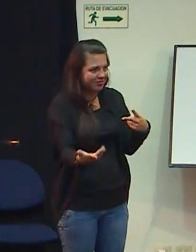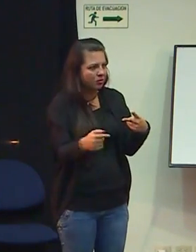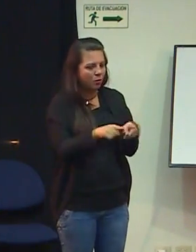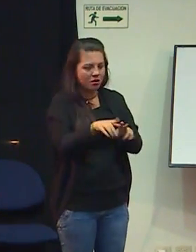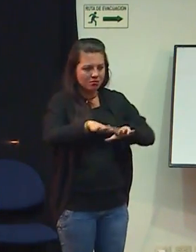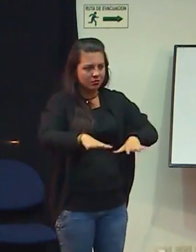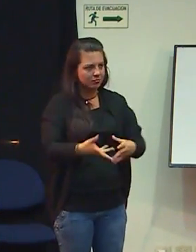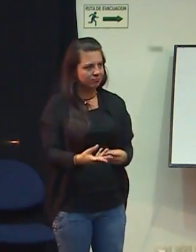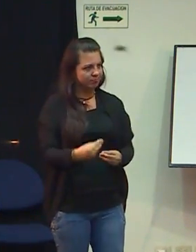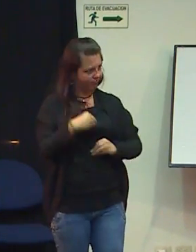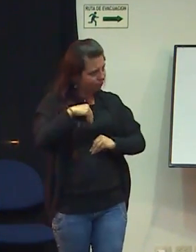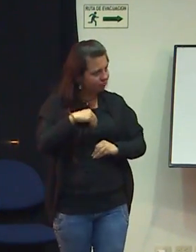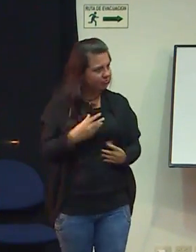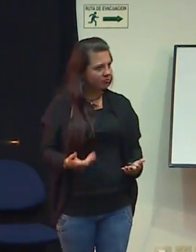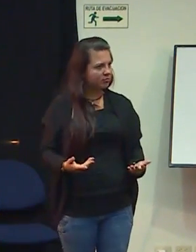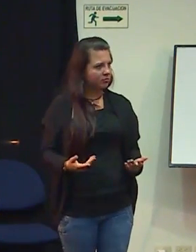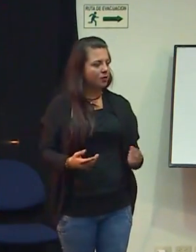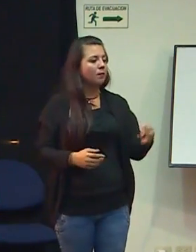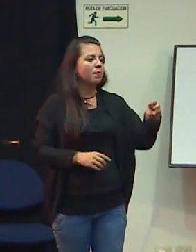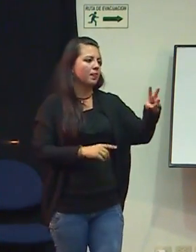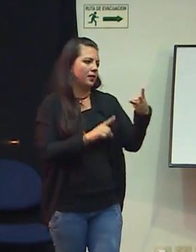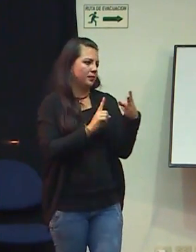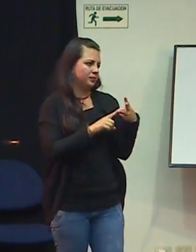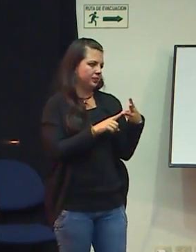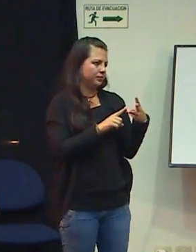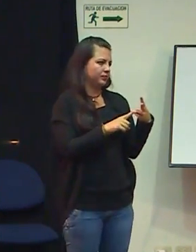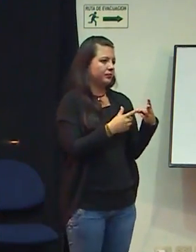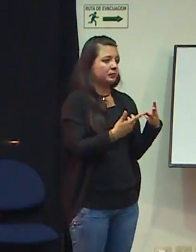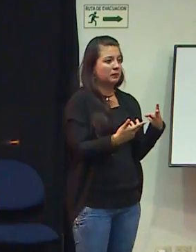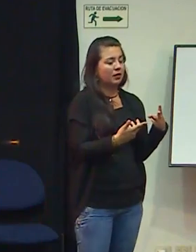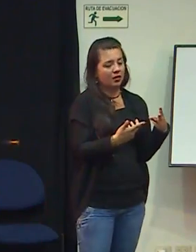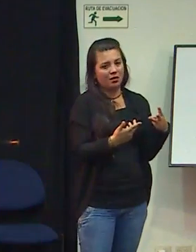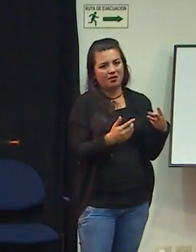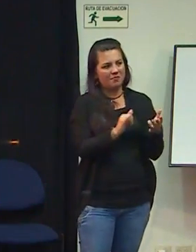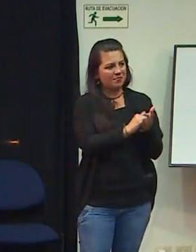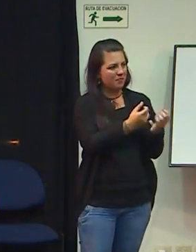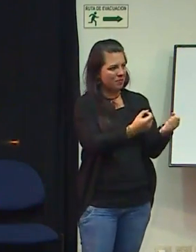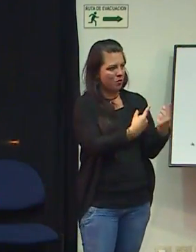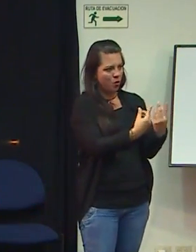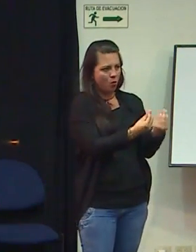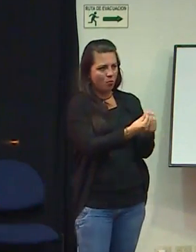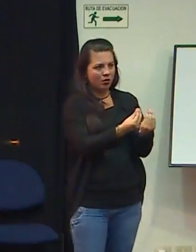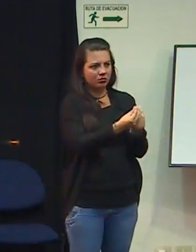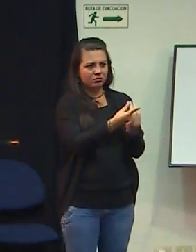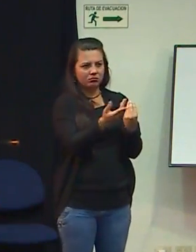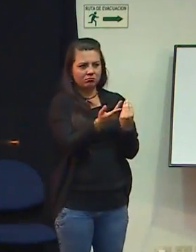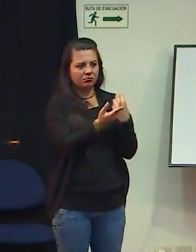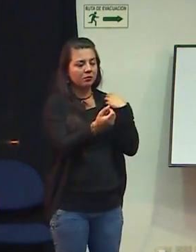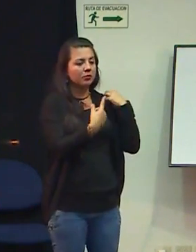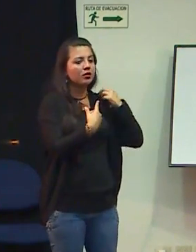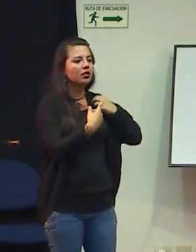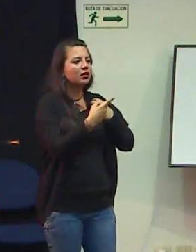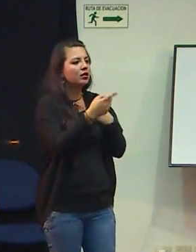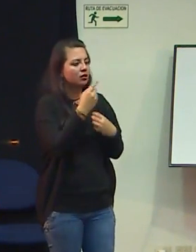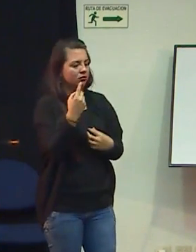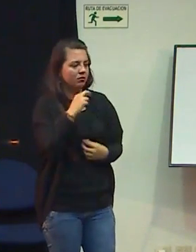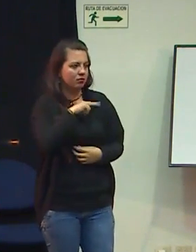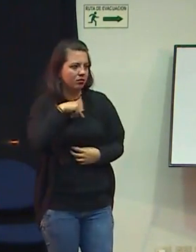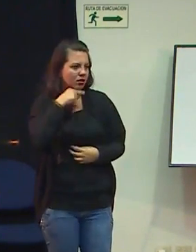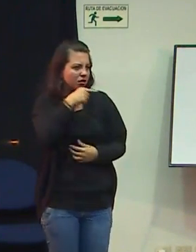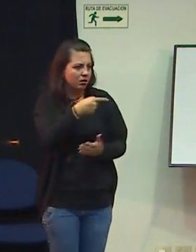espacios. ¿Sí? El tercer llamado que yo hago, y lo que nos preguntaba el compañero, ¿qué es lo que nosotros hemos dicho?